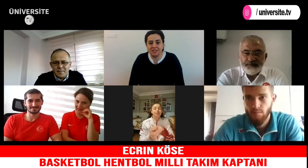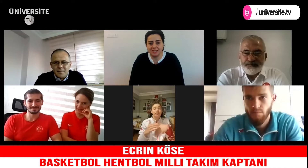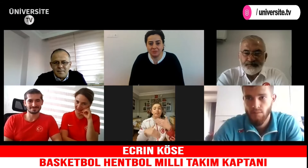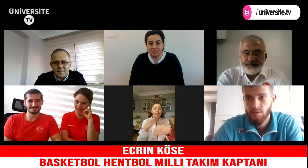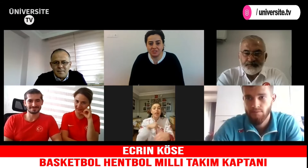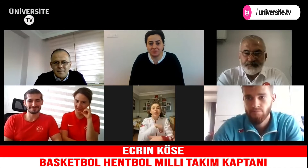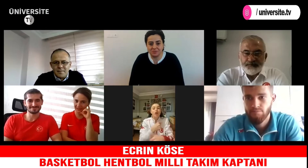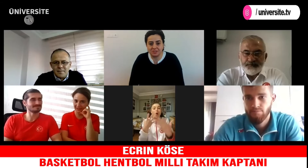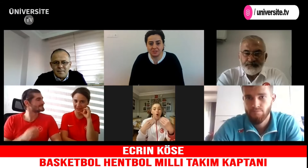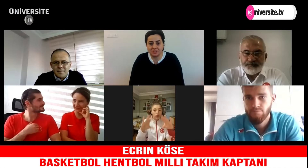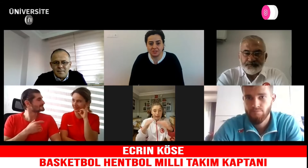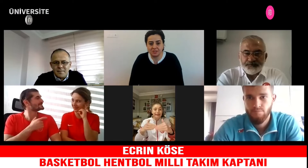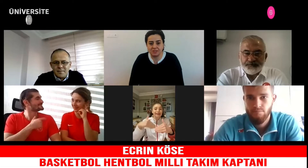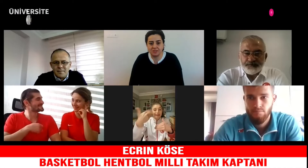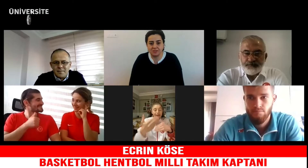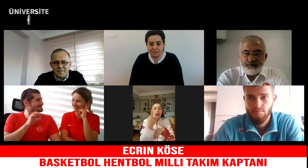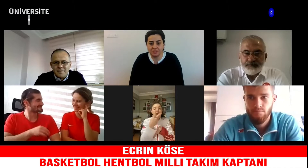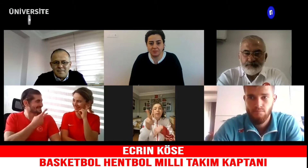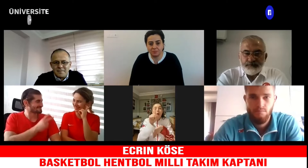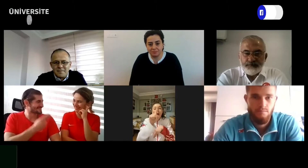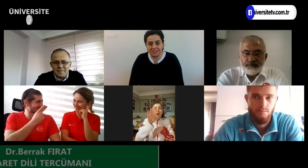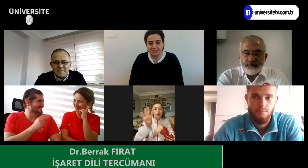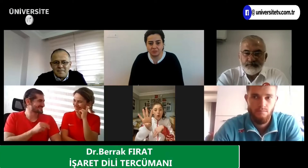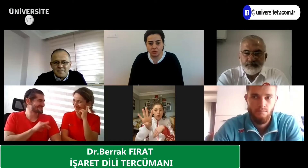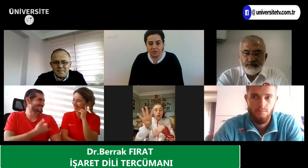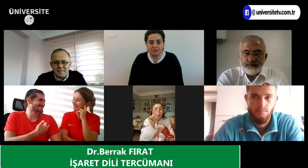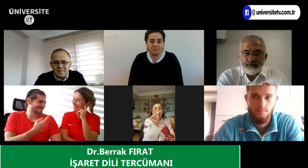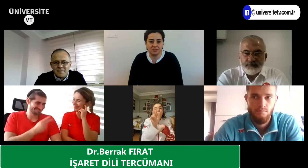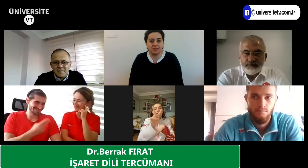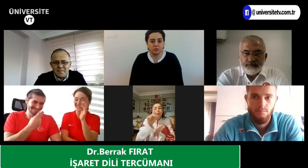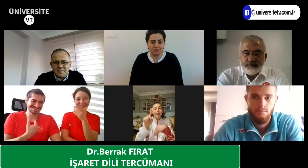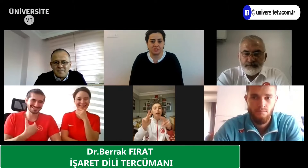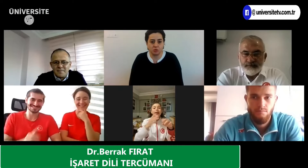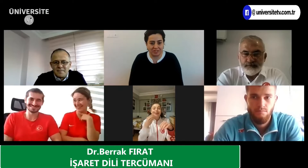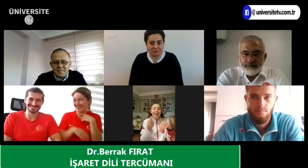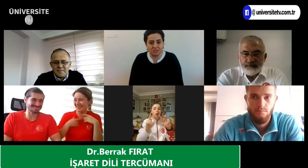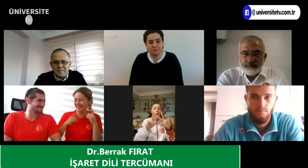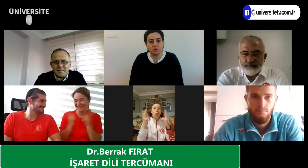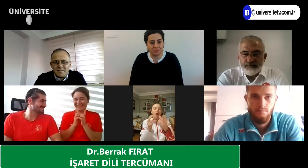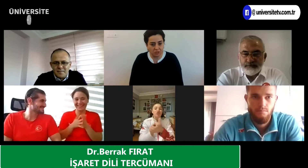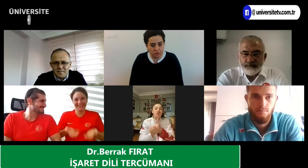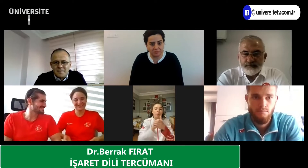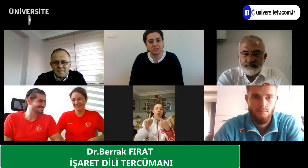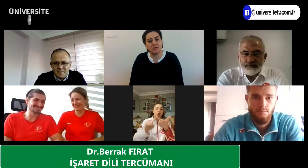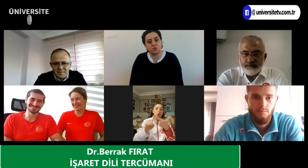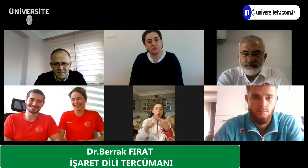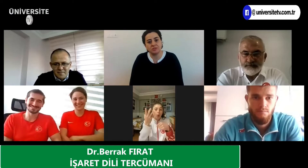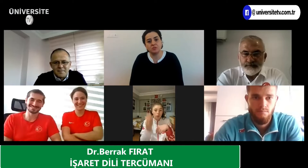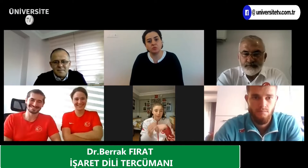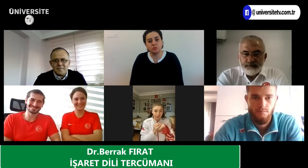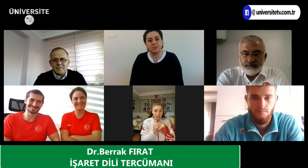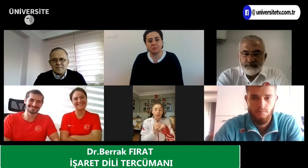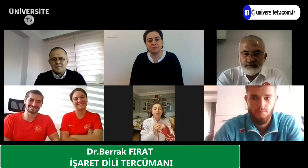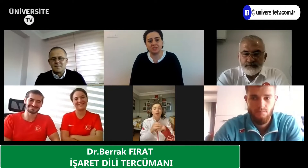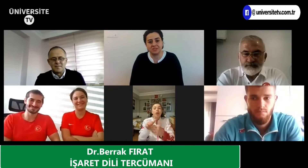2012'de ilk başarımız, ilk milli takım olarak bir uluslararası turnuvaya gitmiştik ama çok başarılı olamamıştık. Daha